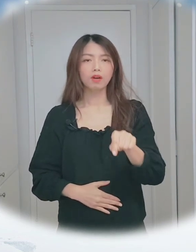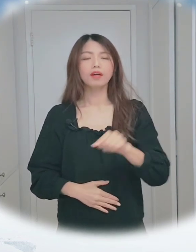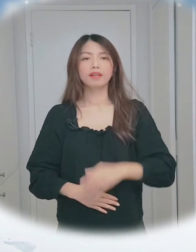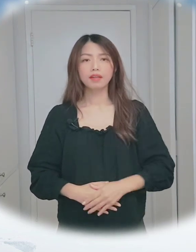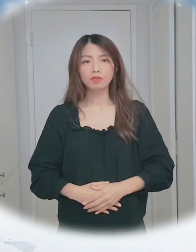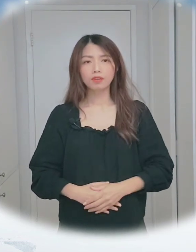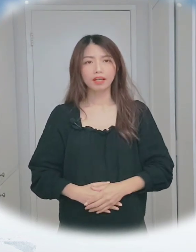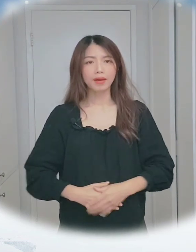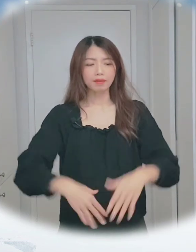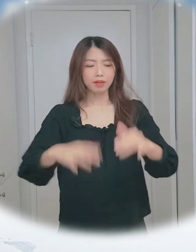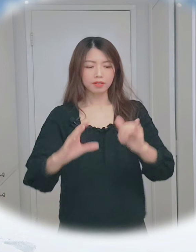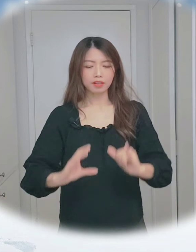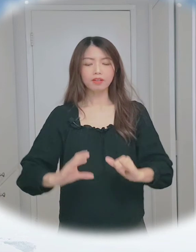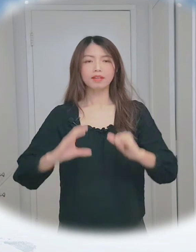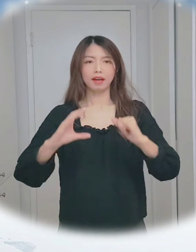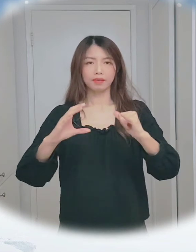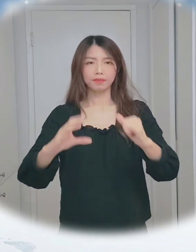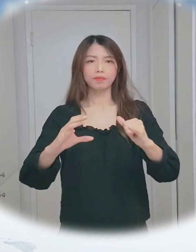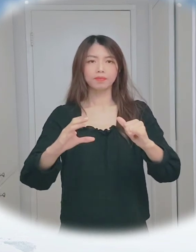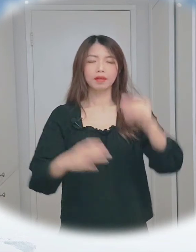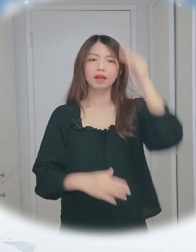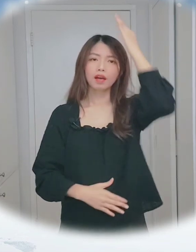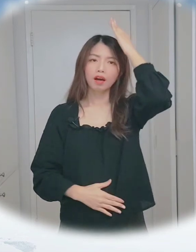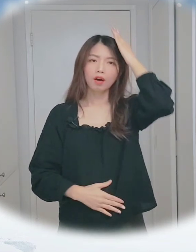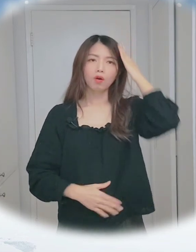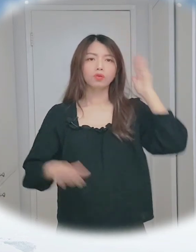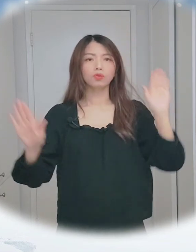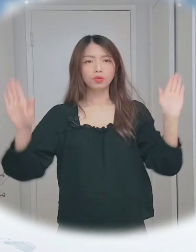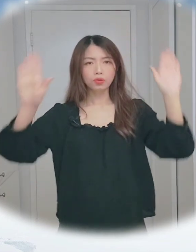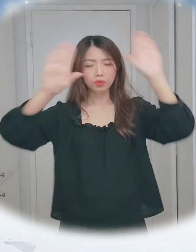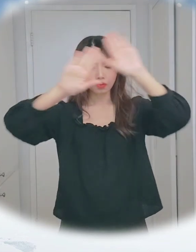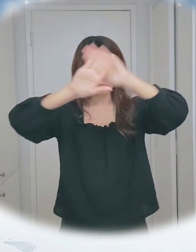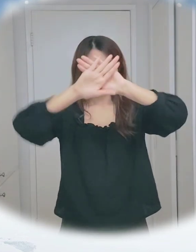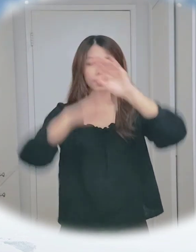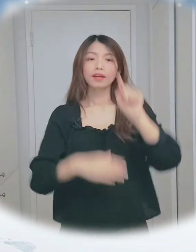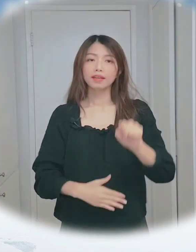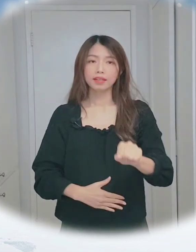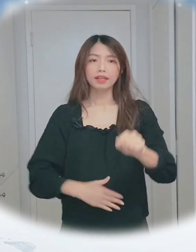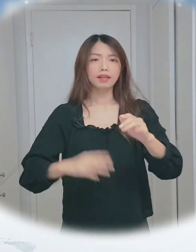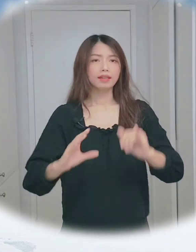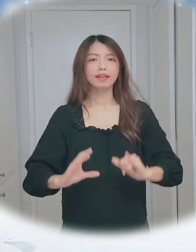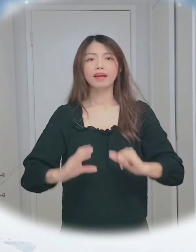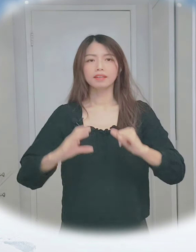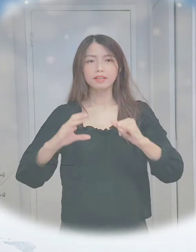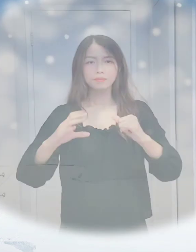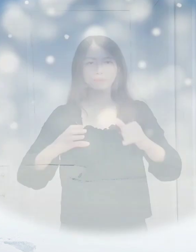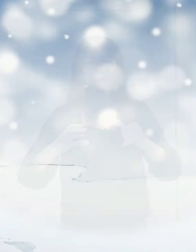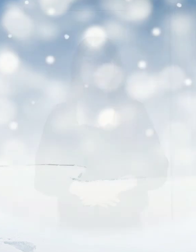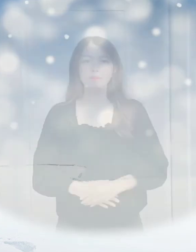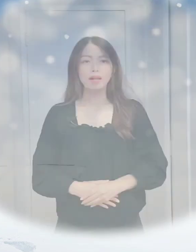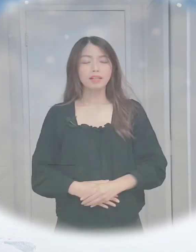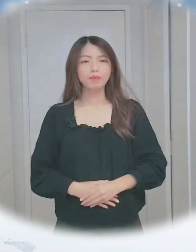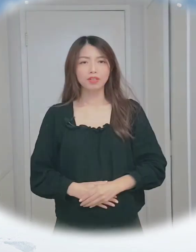되고요. 세상 수어는 아까 말씀드렸죠. 세상 어두운 이 세상을